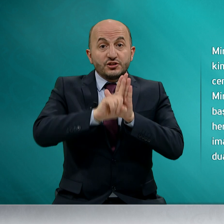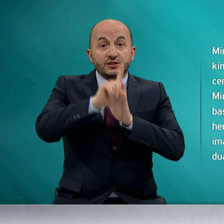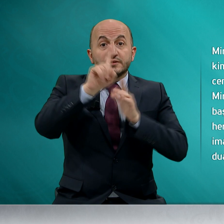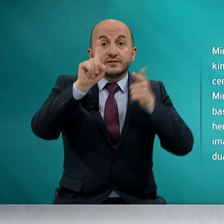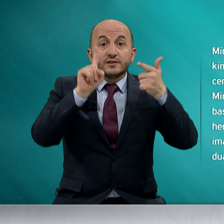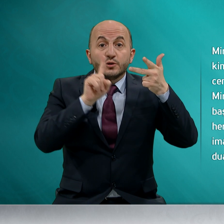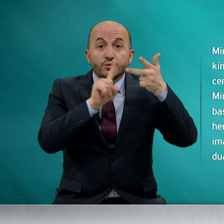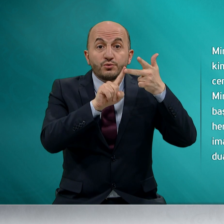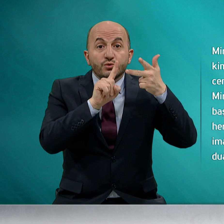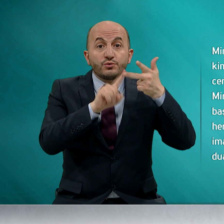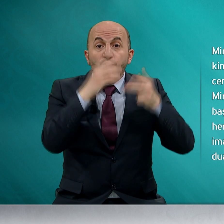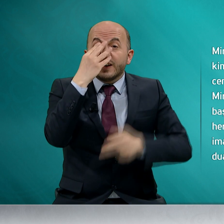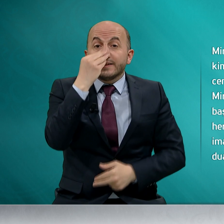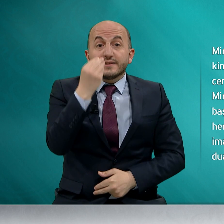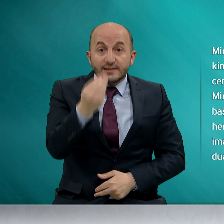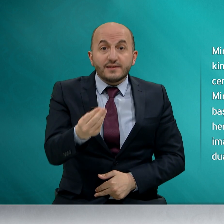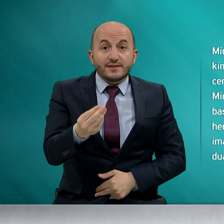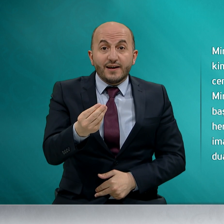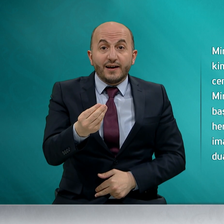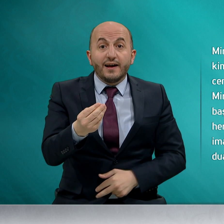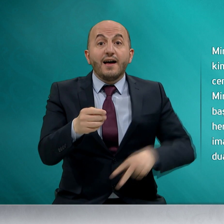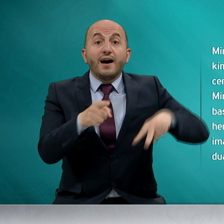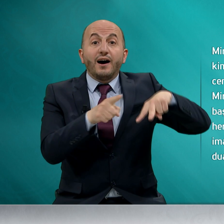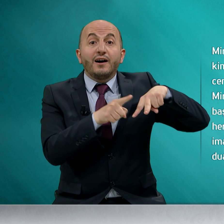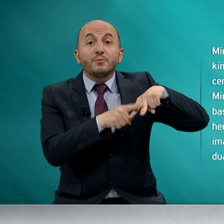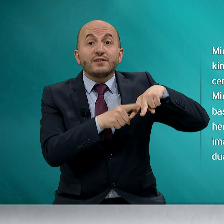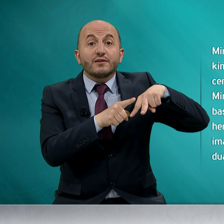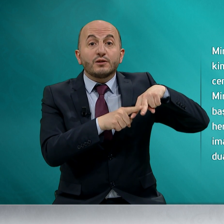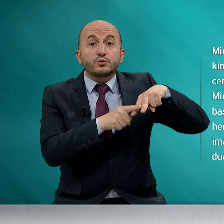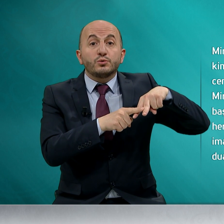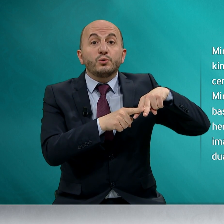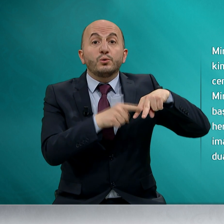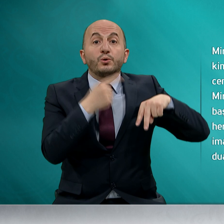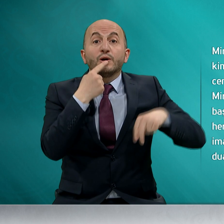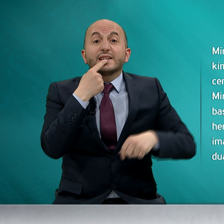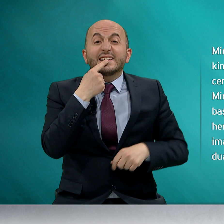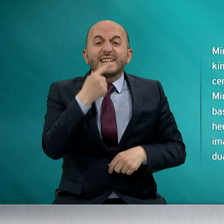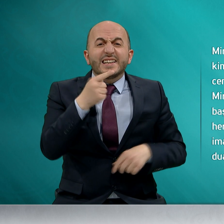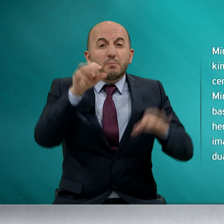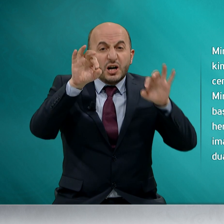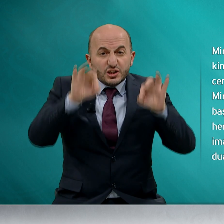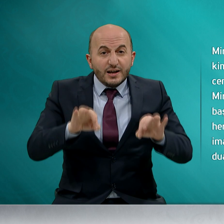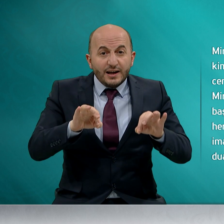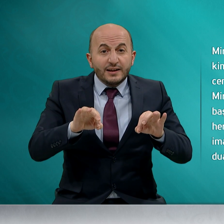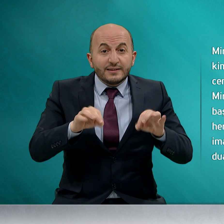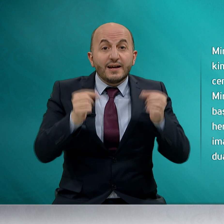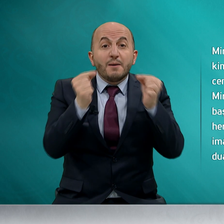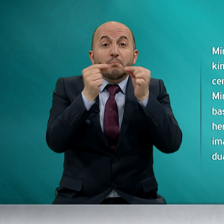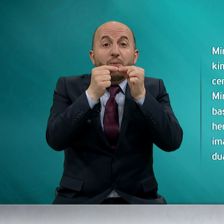Miracın üçüncü hediyesi ise Âmener Resulü diye başlayan